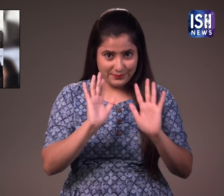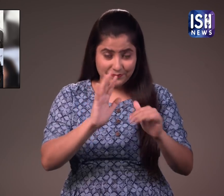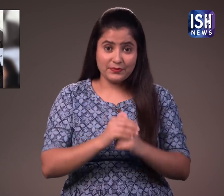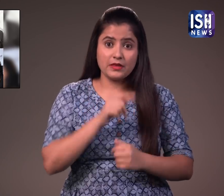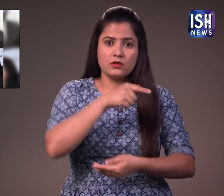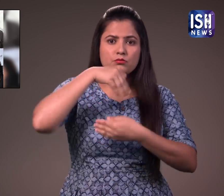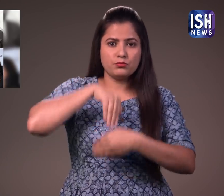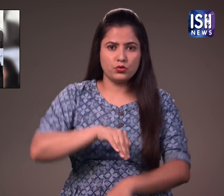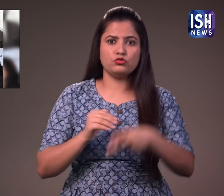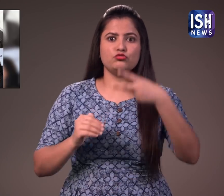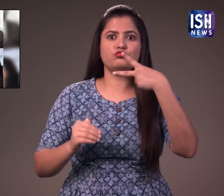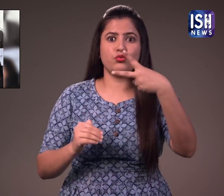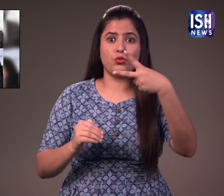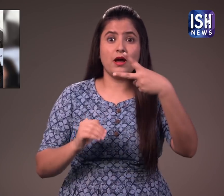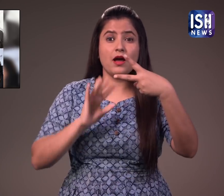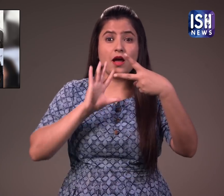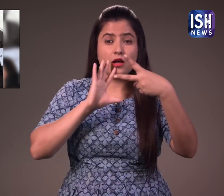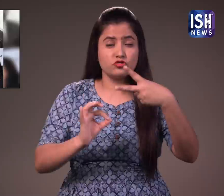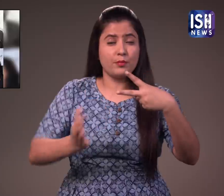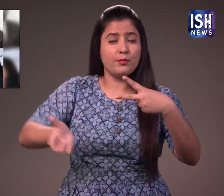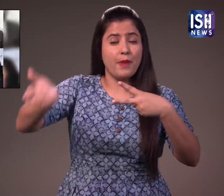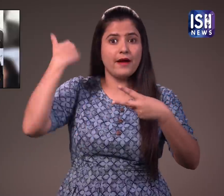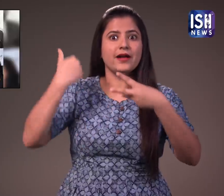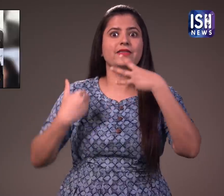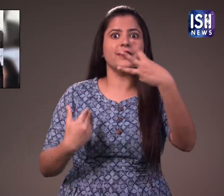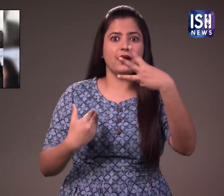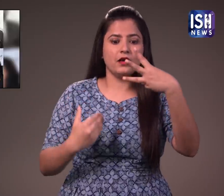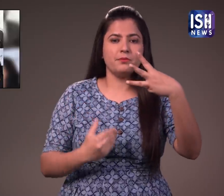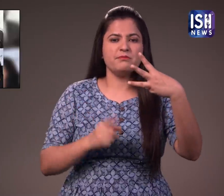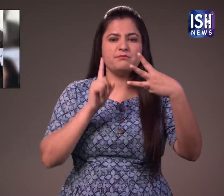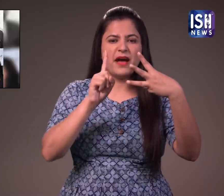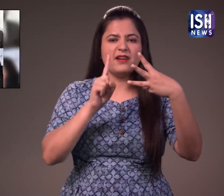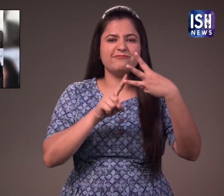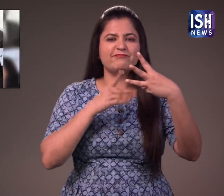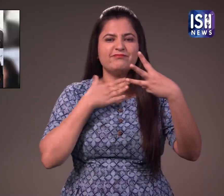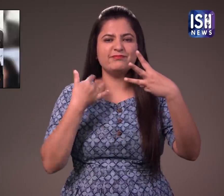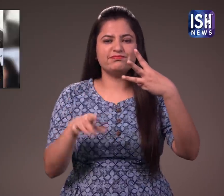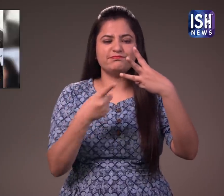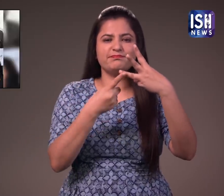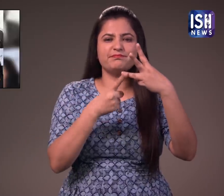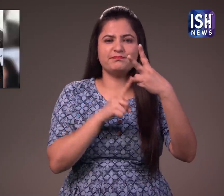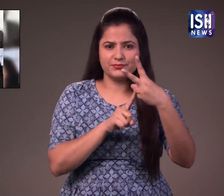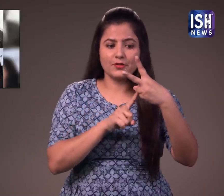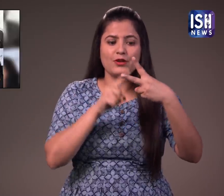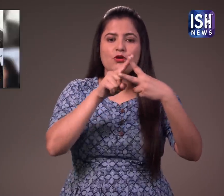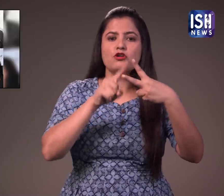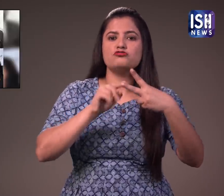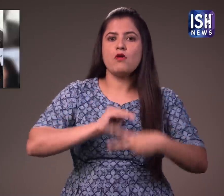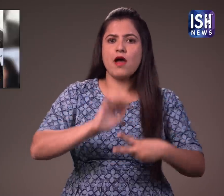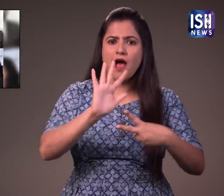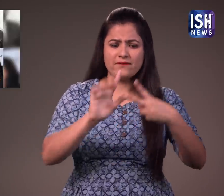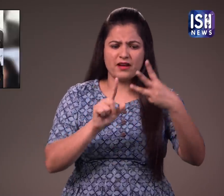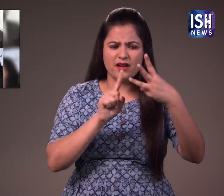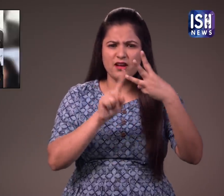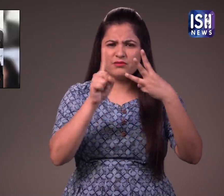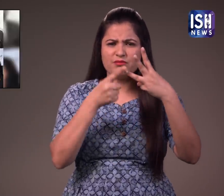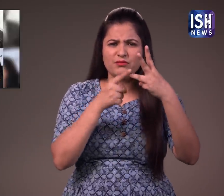और वह वर्तमान में दो बच्चों के पिता है वह शुरू में तीन बच्चों के पिता थे लेकिन तीसरे बच्चे का निदन हो गया तीसरा बच्चा